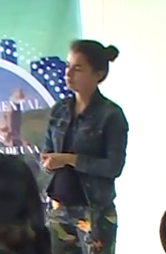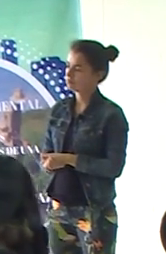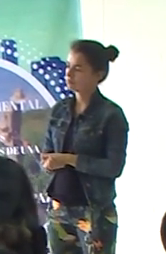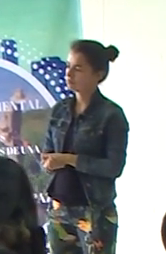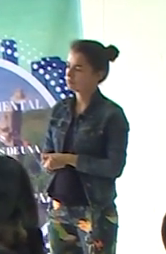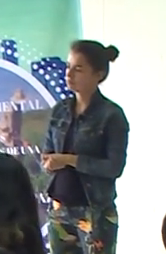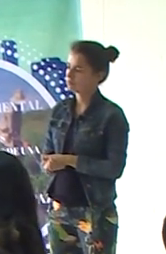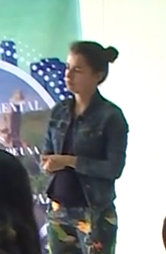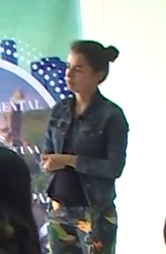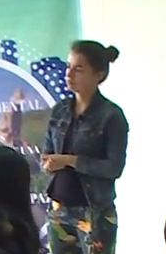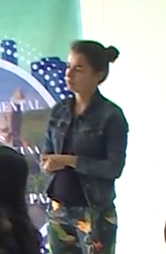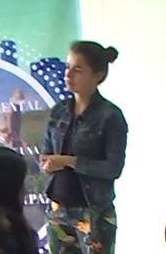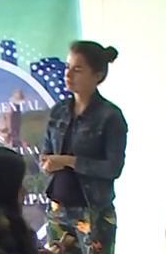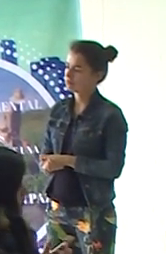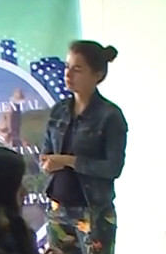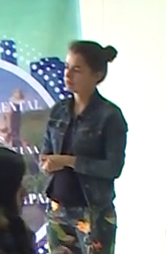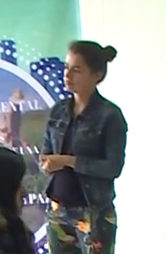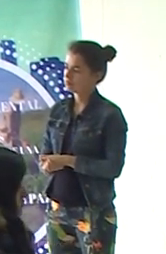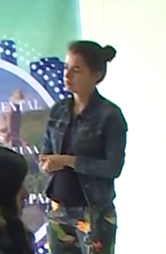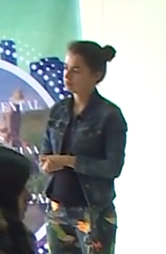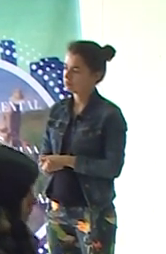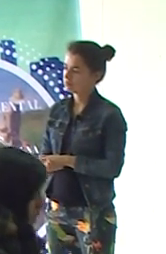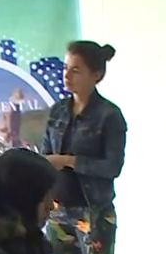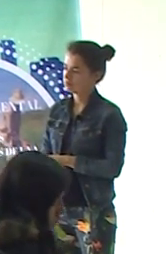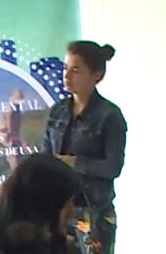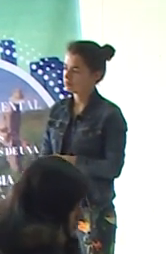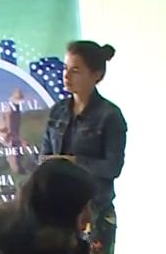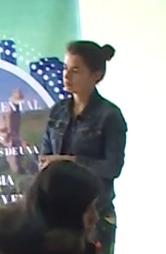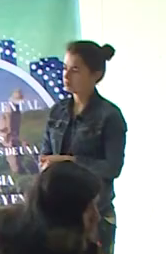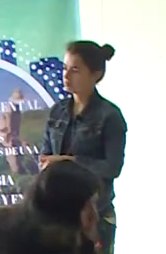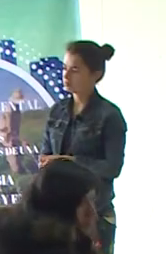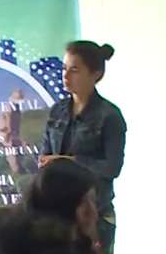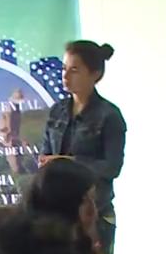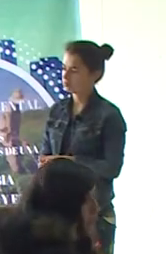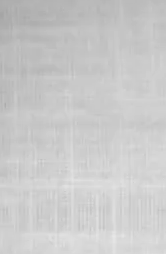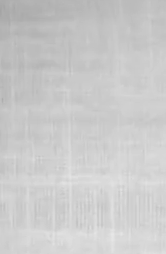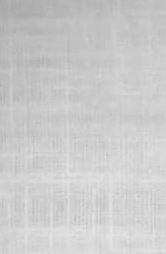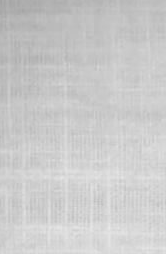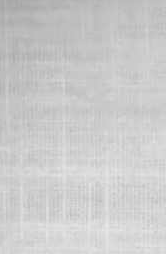ambientales o iniciativas territoriales en realidad